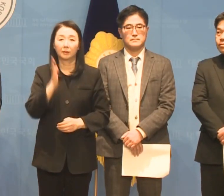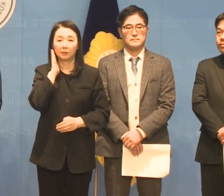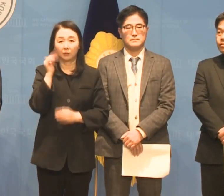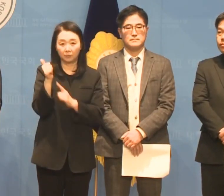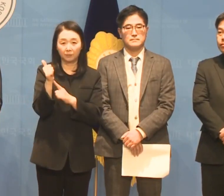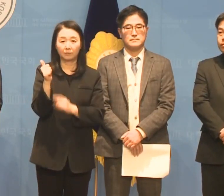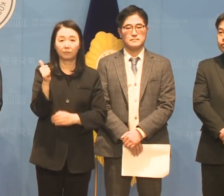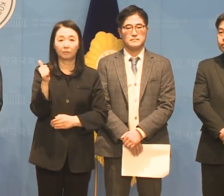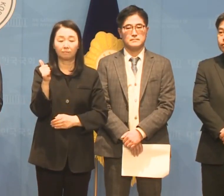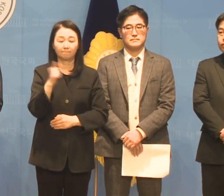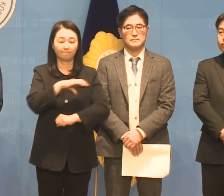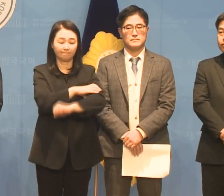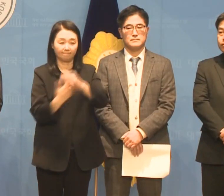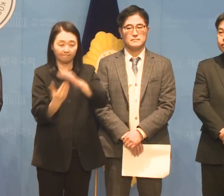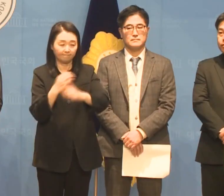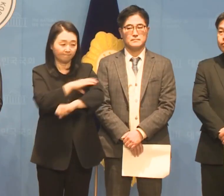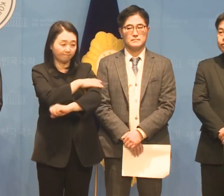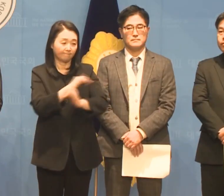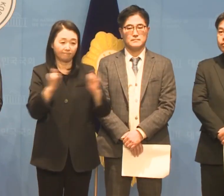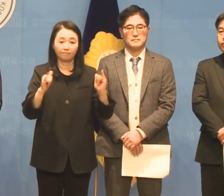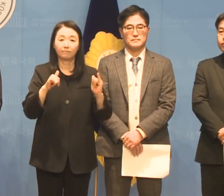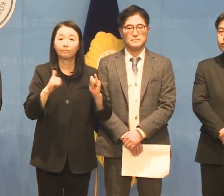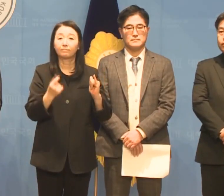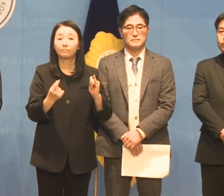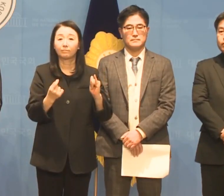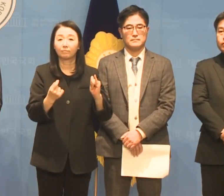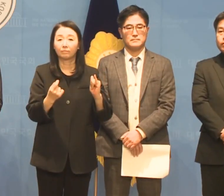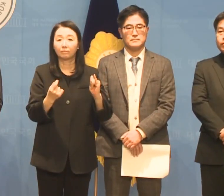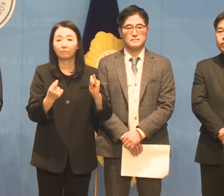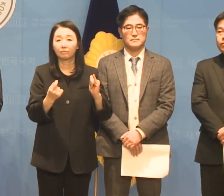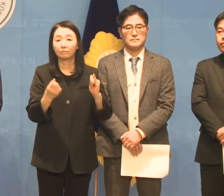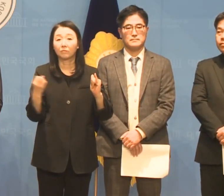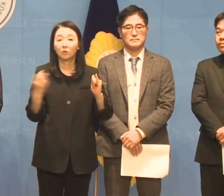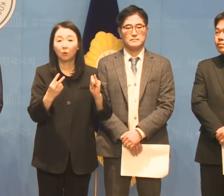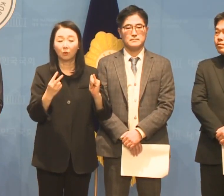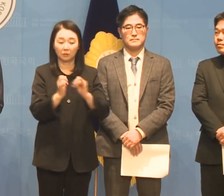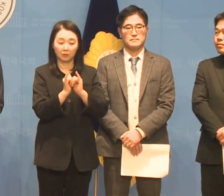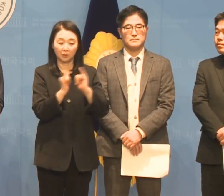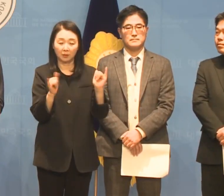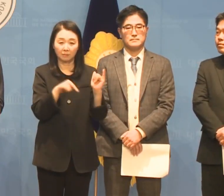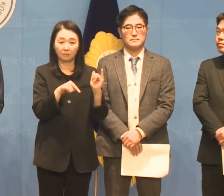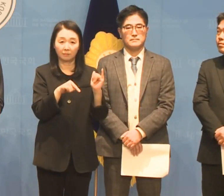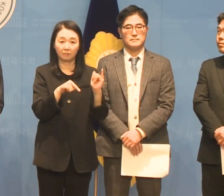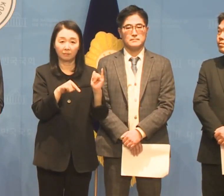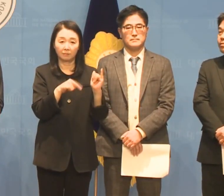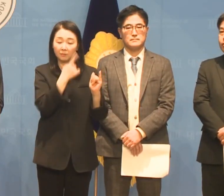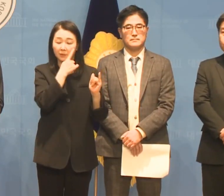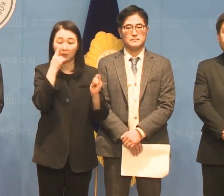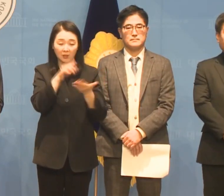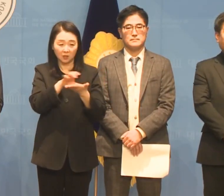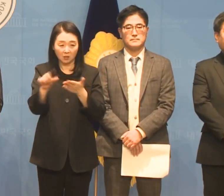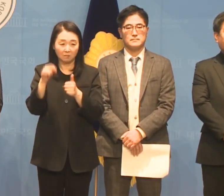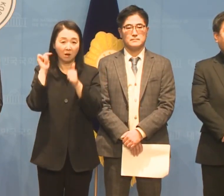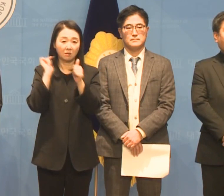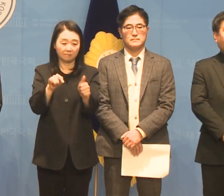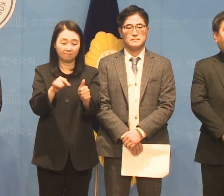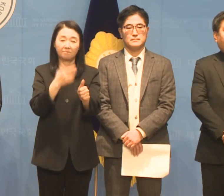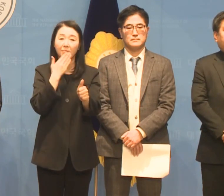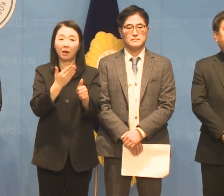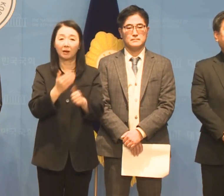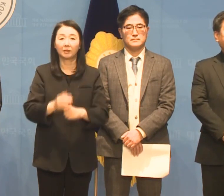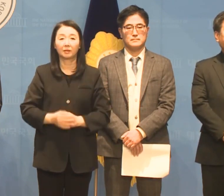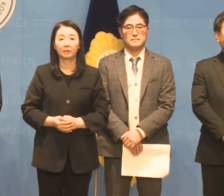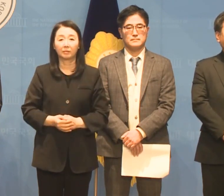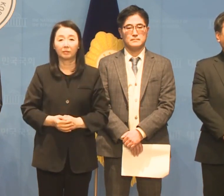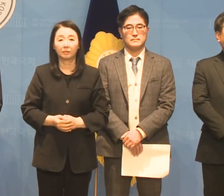대통령이라고 하는 최고 권력자의 지위에서 언제든지 사람들에게 증거인멸을 교사할 수 있습니다.